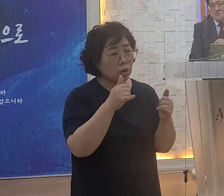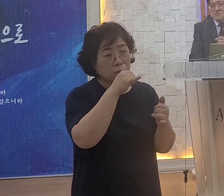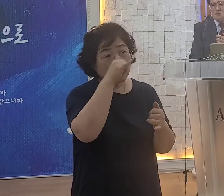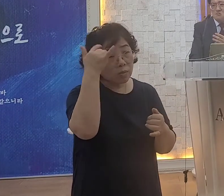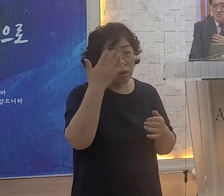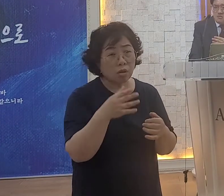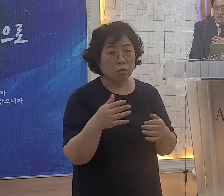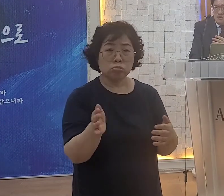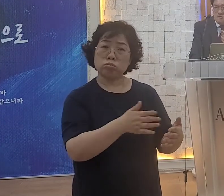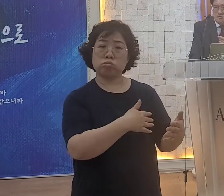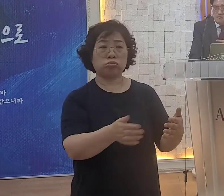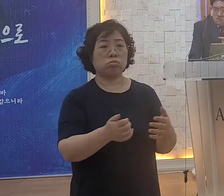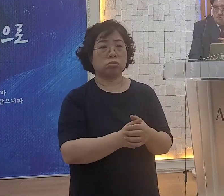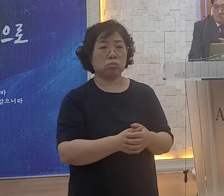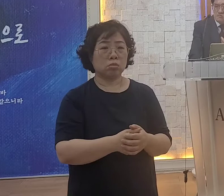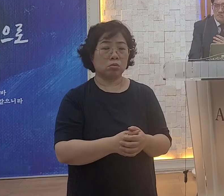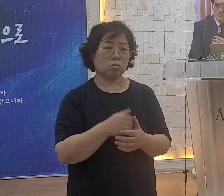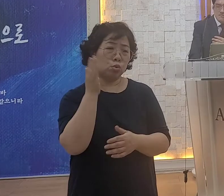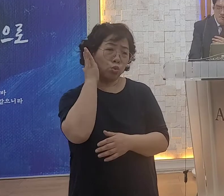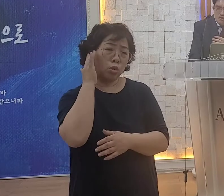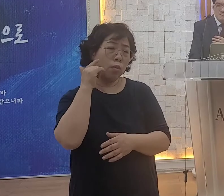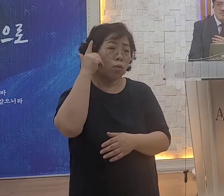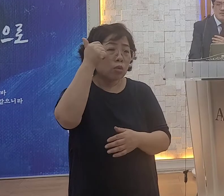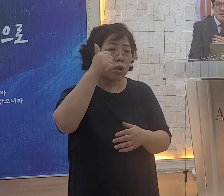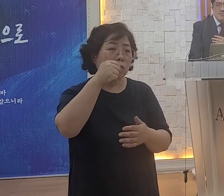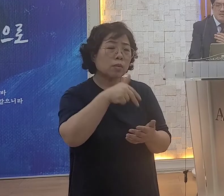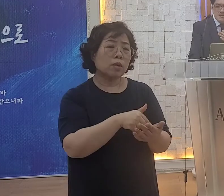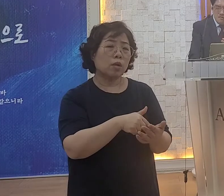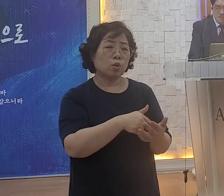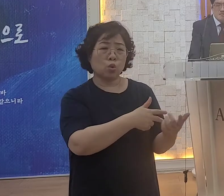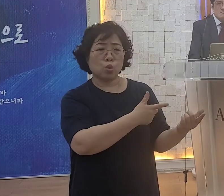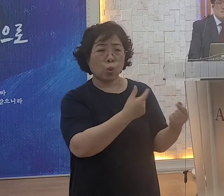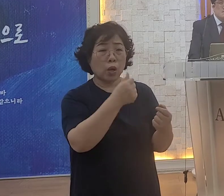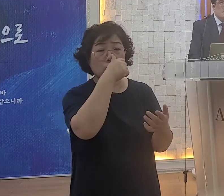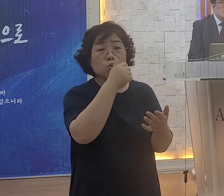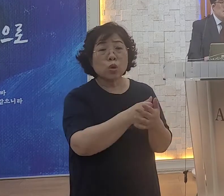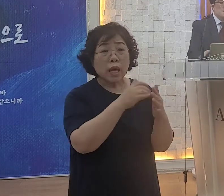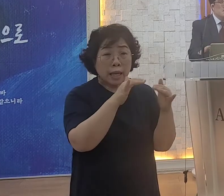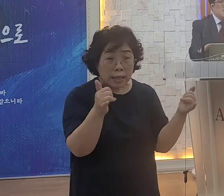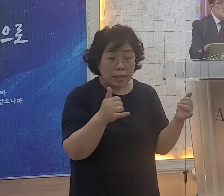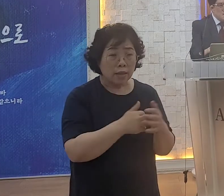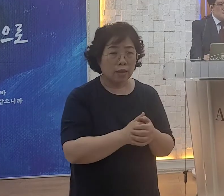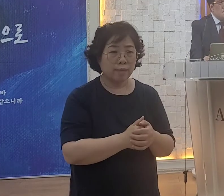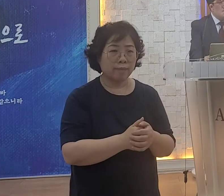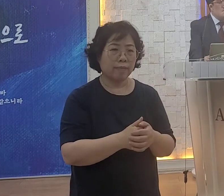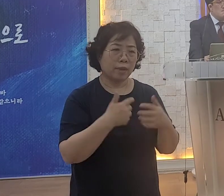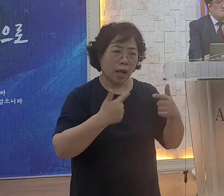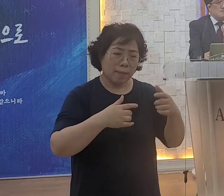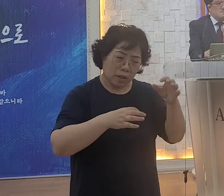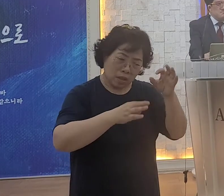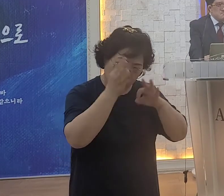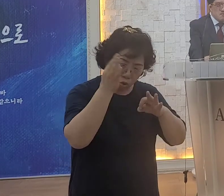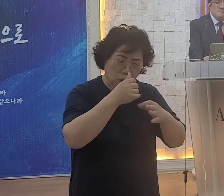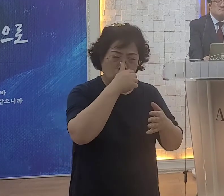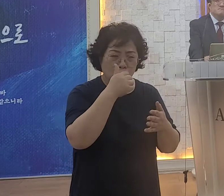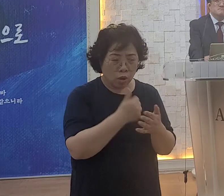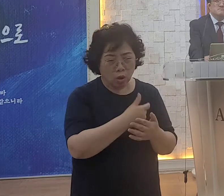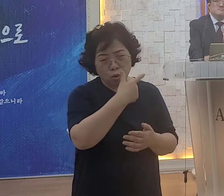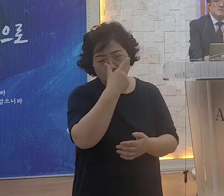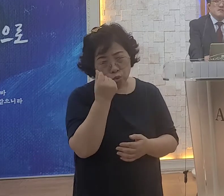없습니다. 오늘 설교하고 있는 저도 죄인입니다. 날마다 죄를 짓고 정말 실수하고